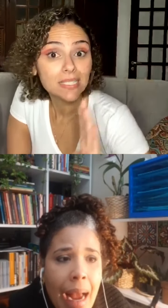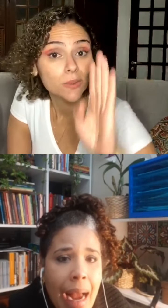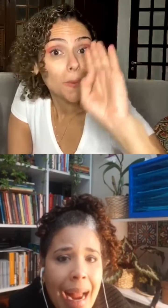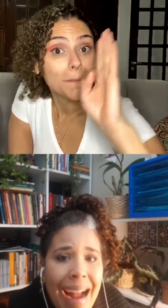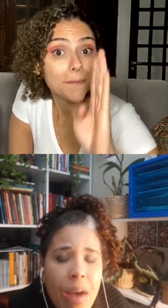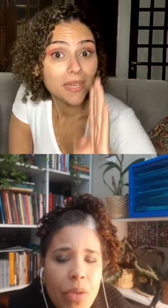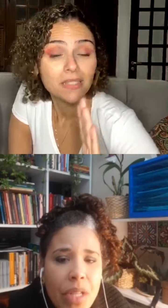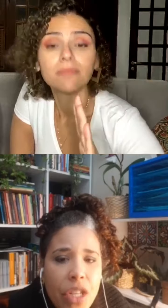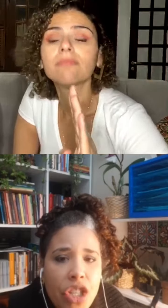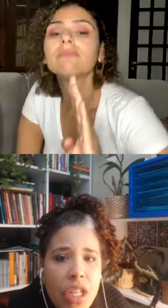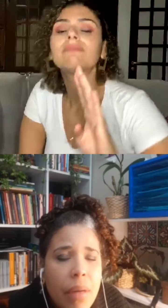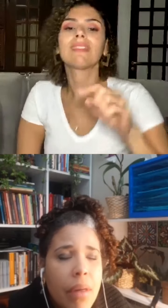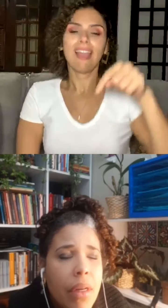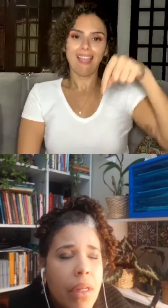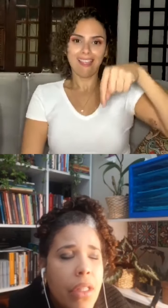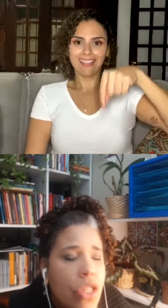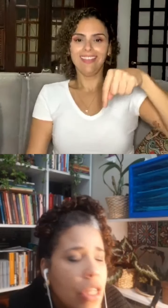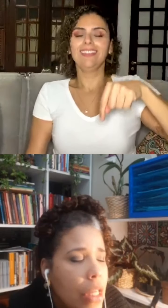a causa de